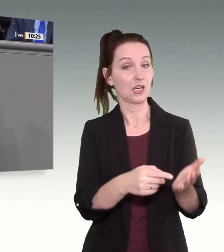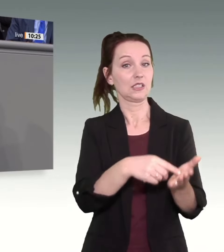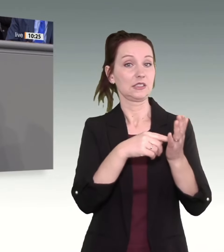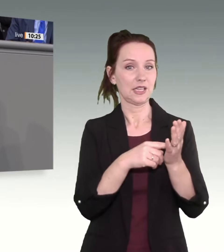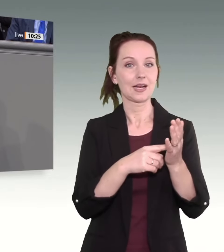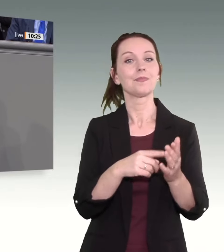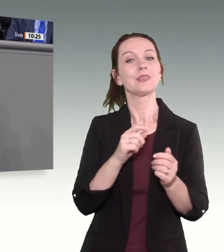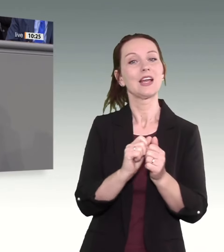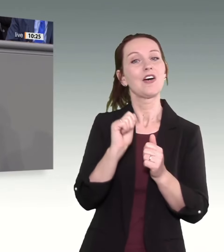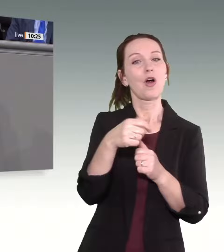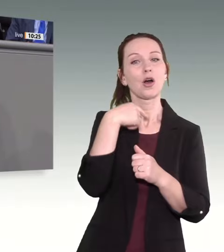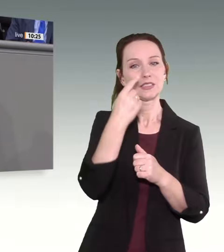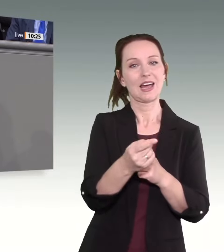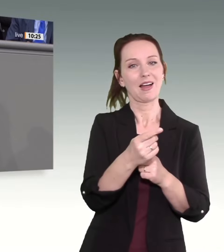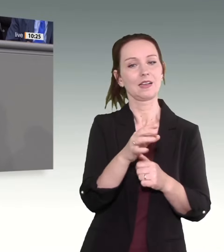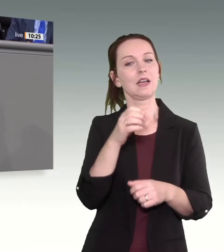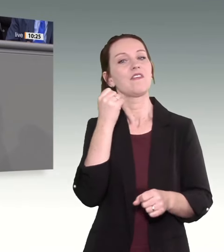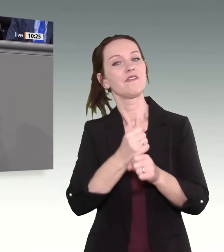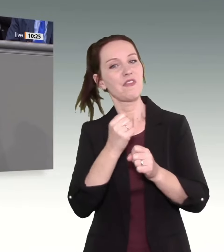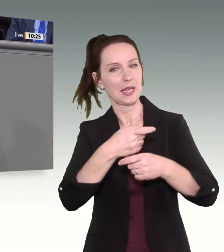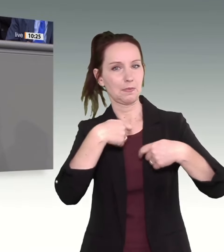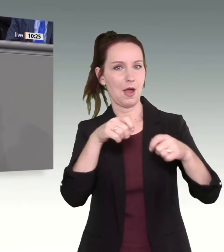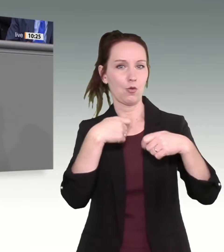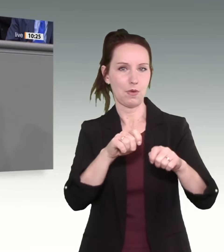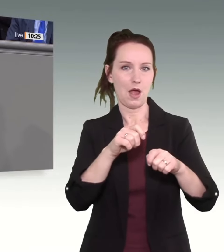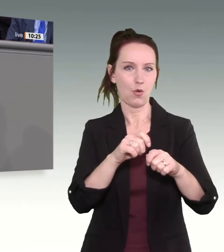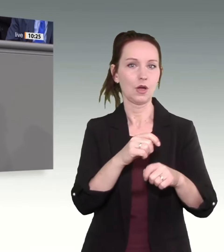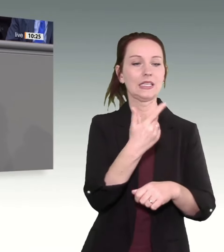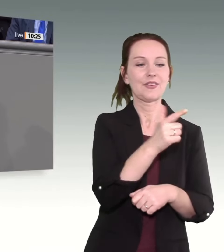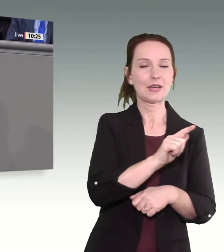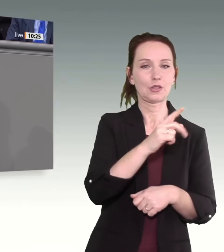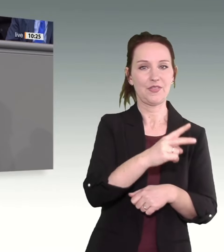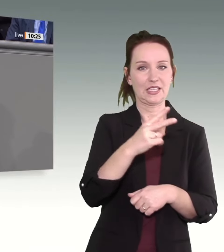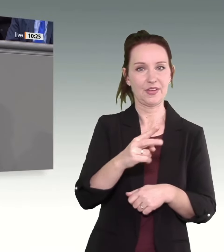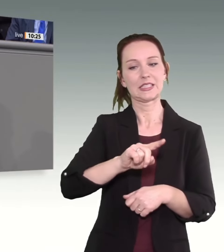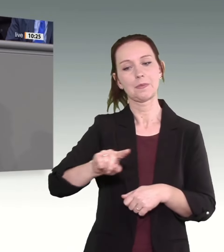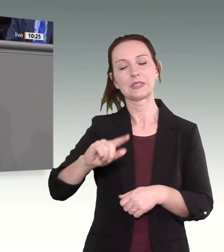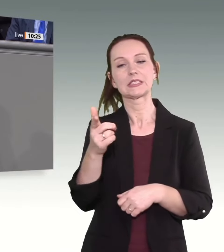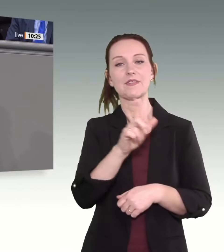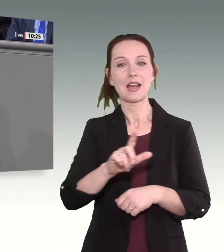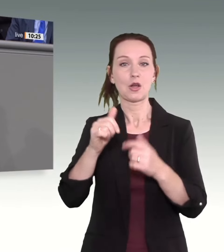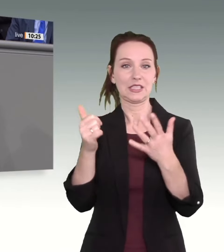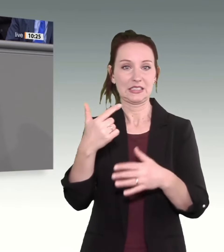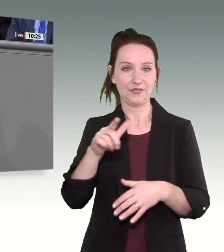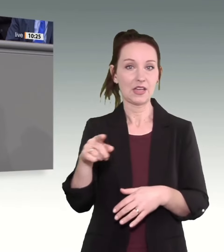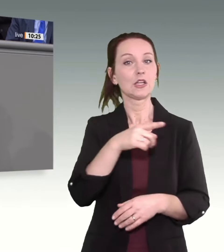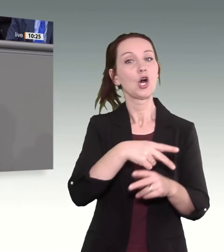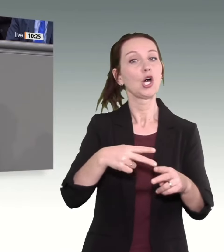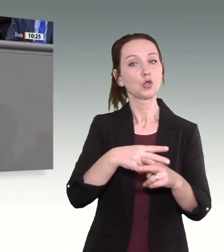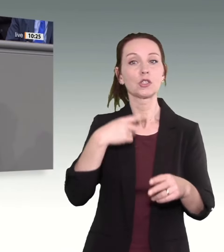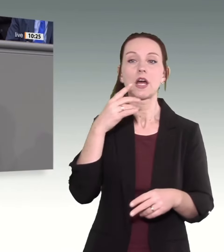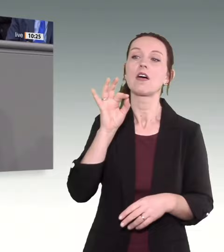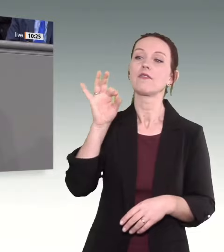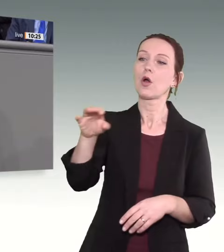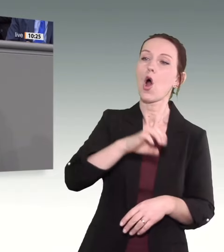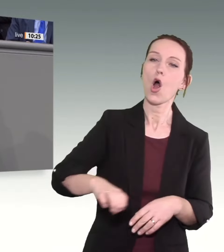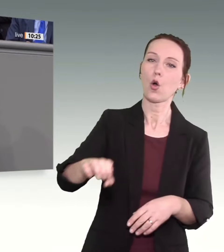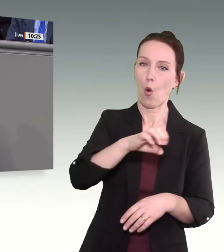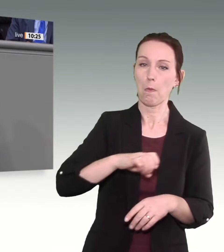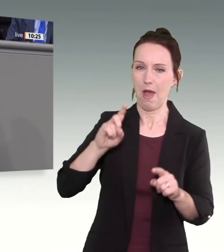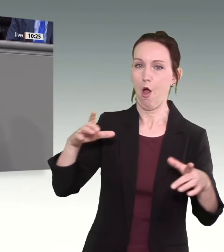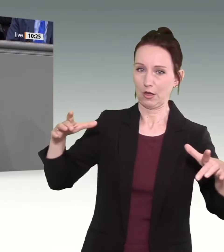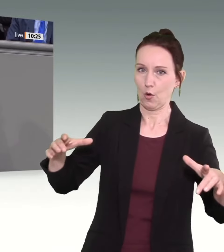die sagen für im Schnitt für Europa heraus 17,3 Prozent Minus, 17,3 in ganz Europa. Für Deutschland sagen